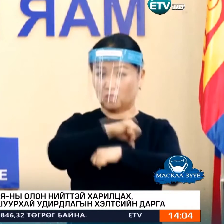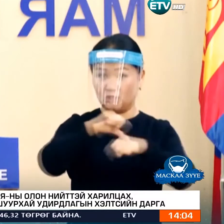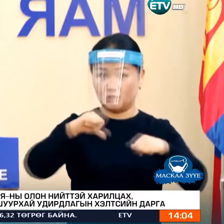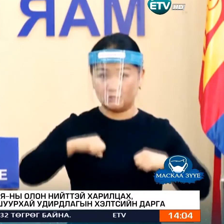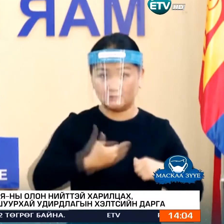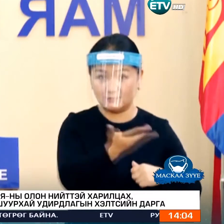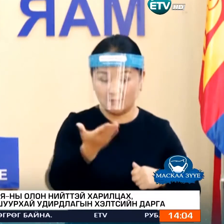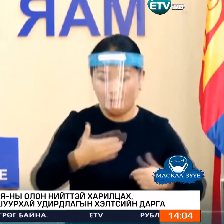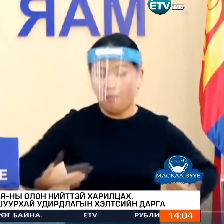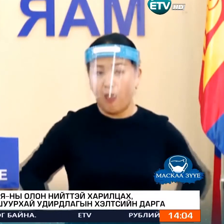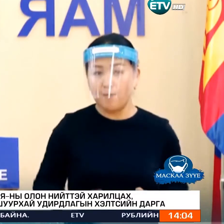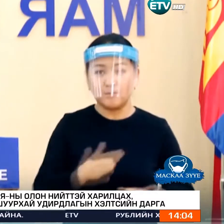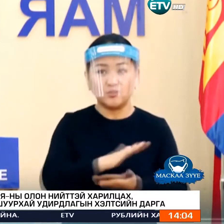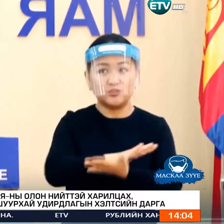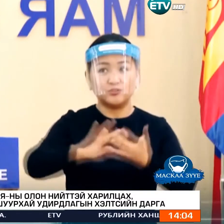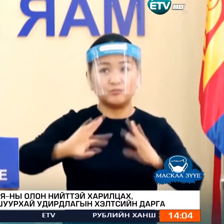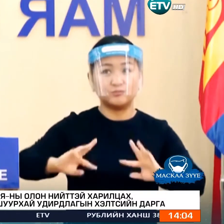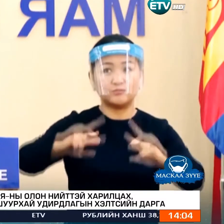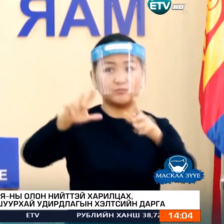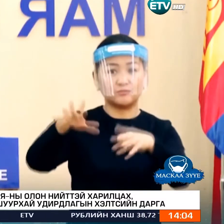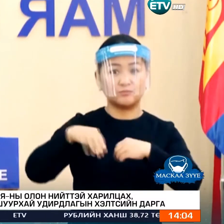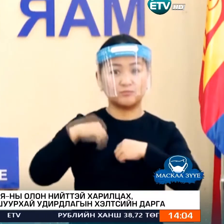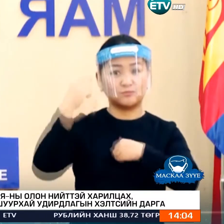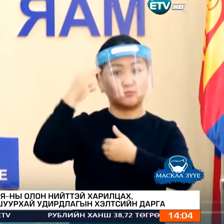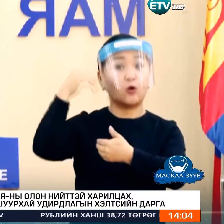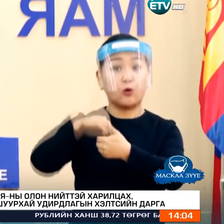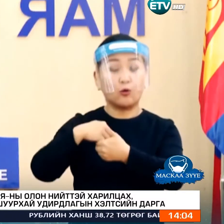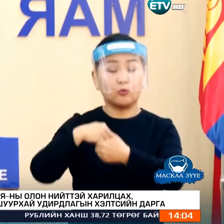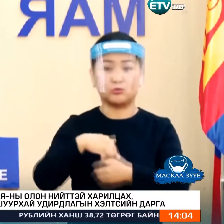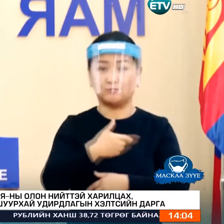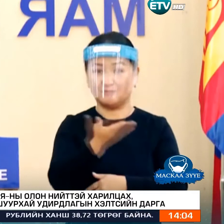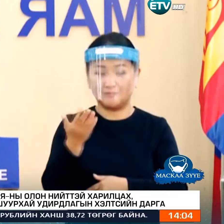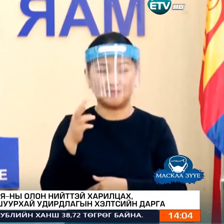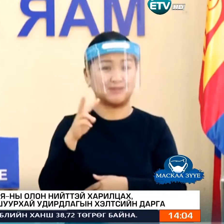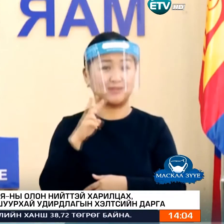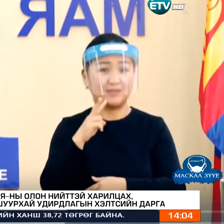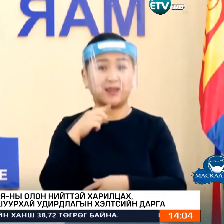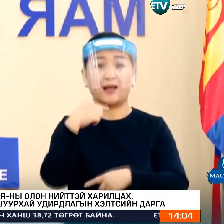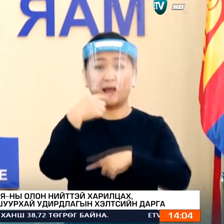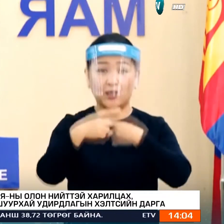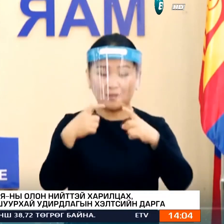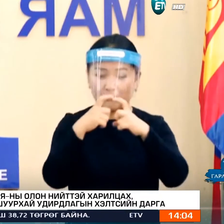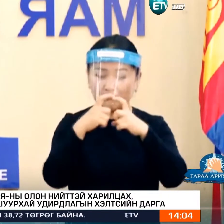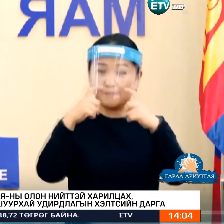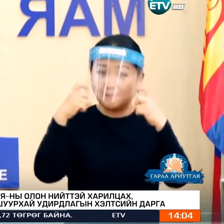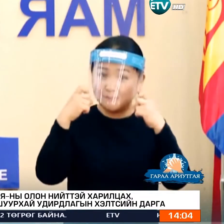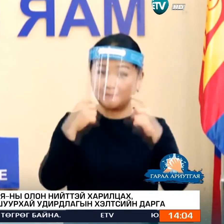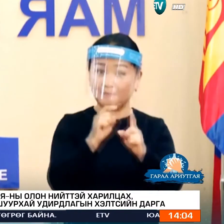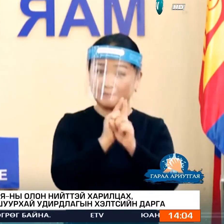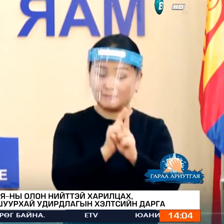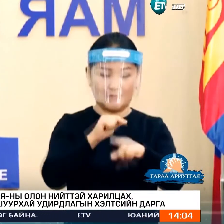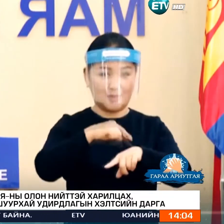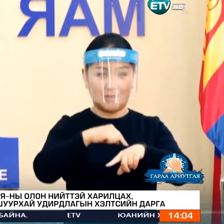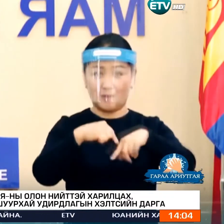шин хэв маягт суралцсан хэвшил болгох. За энэ маань биднэрт та бүхэн дандаа ярьдаг амны хаалтаа зүүх, гараа